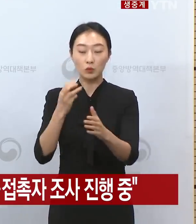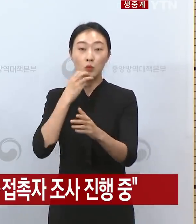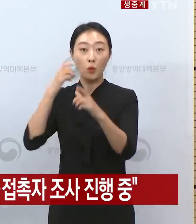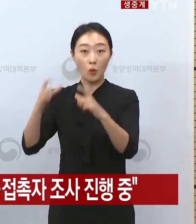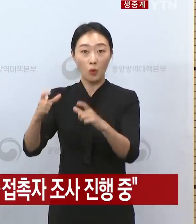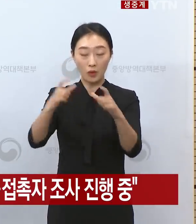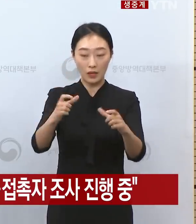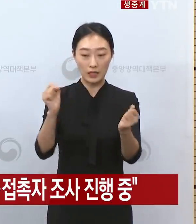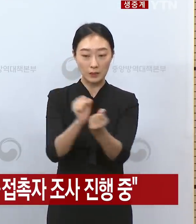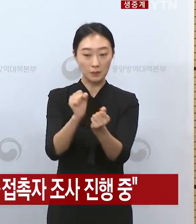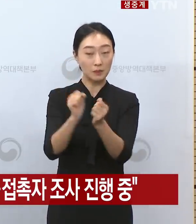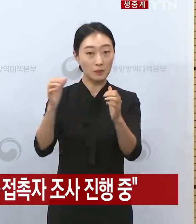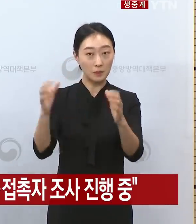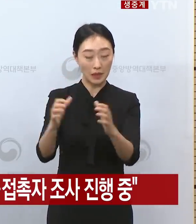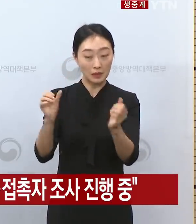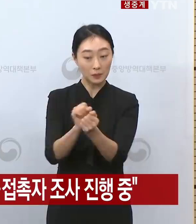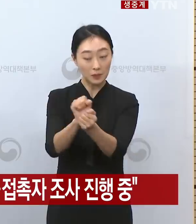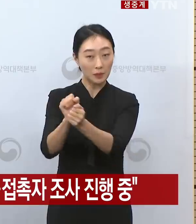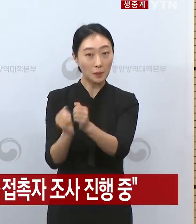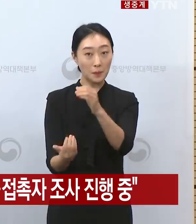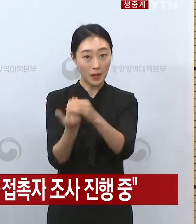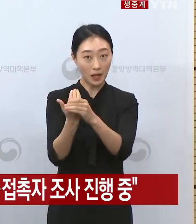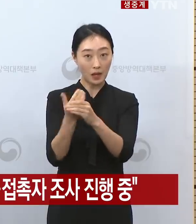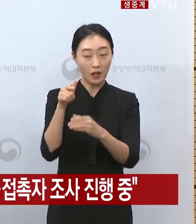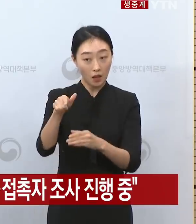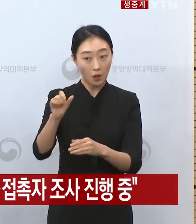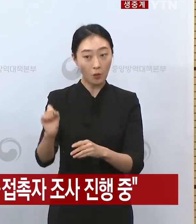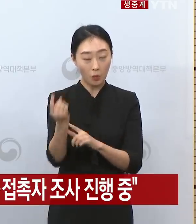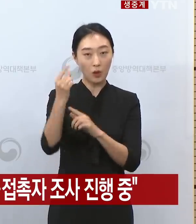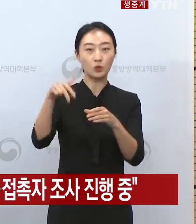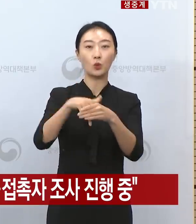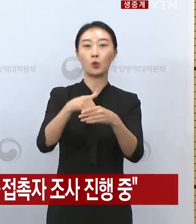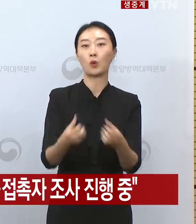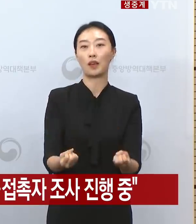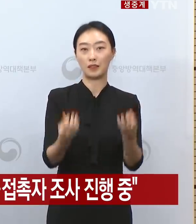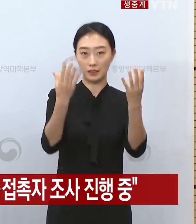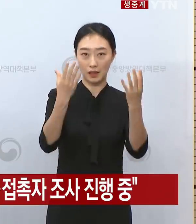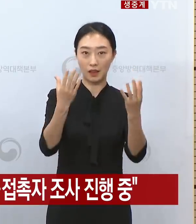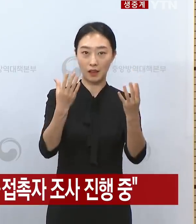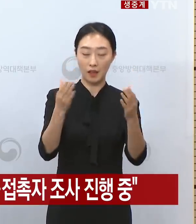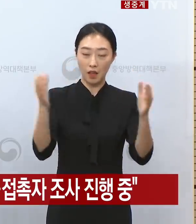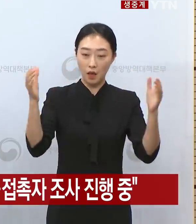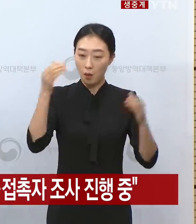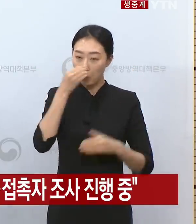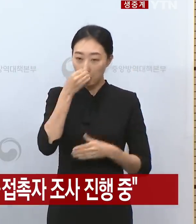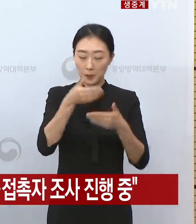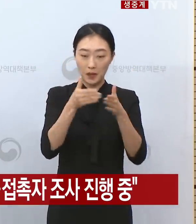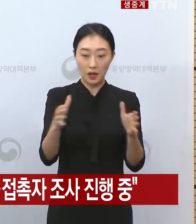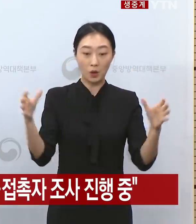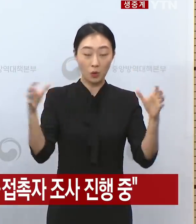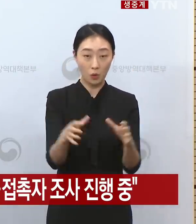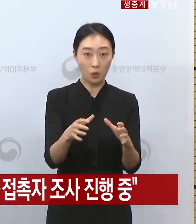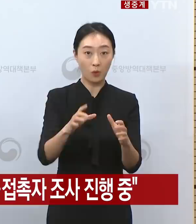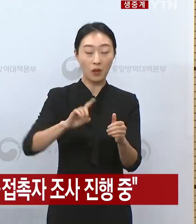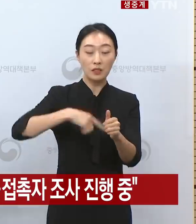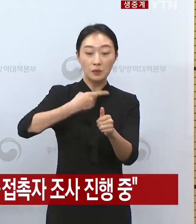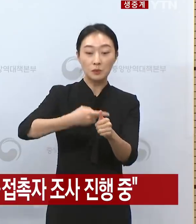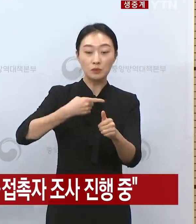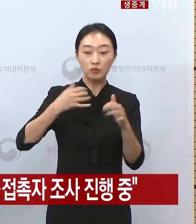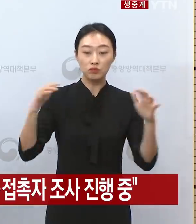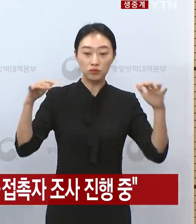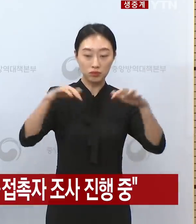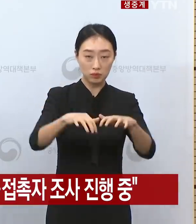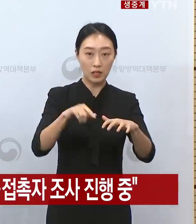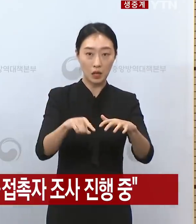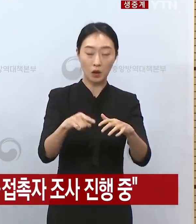있는 집단 발병 사례들에서는 종교 행사 등의 경우와 같이 닫힌 공간에서 참석자 간의 밀접한